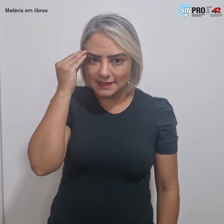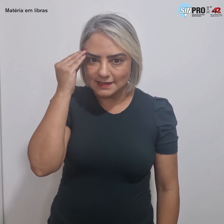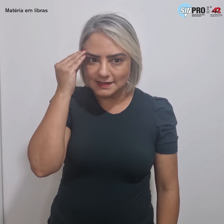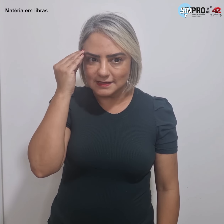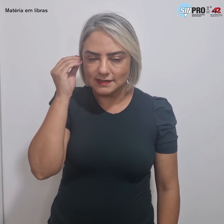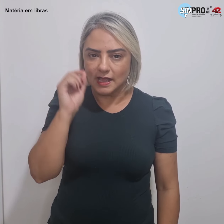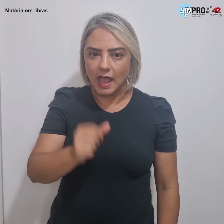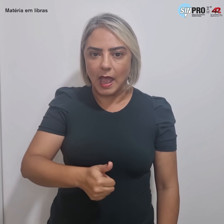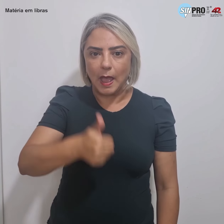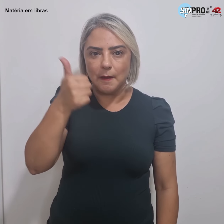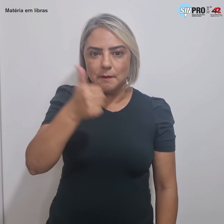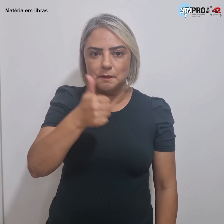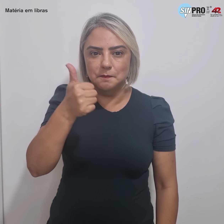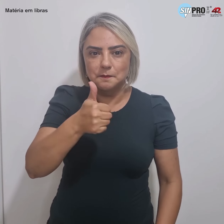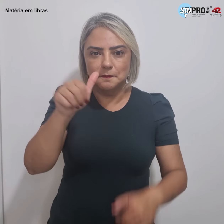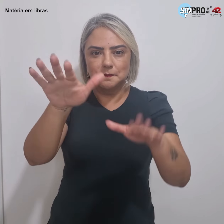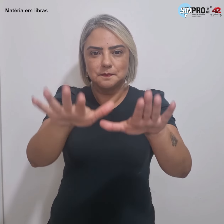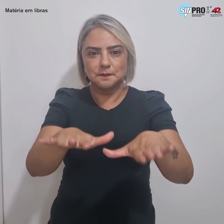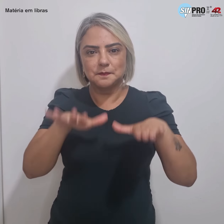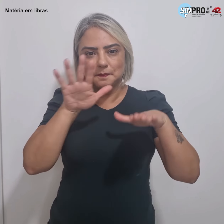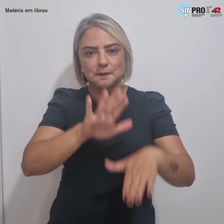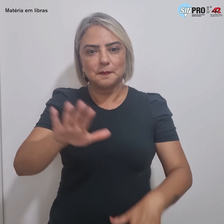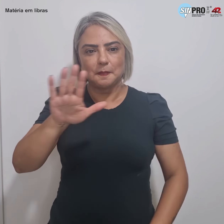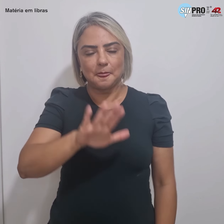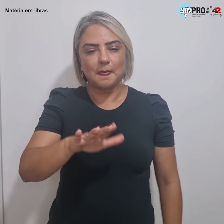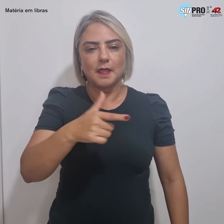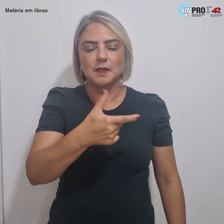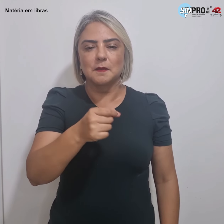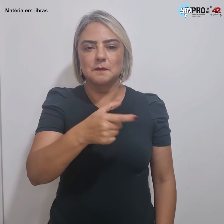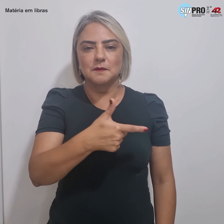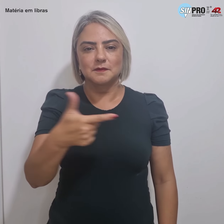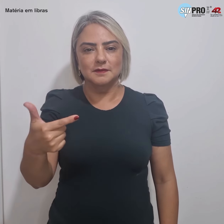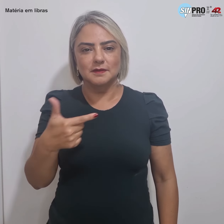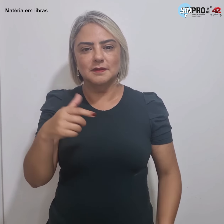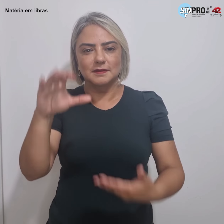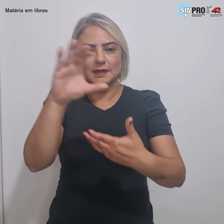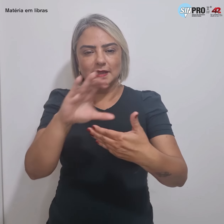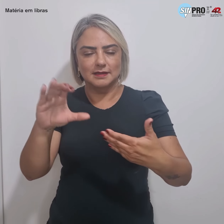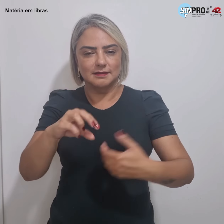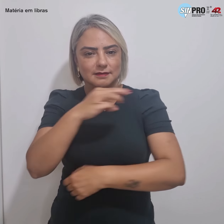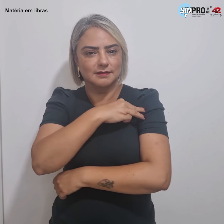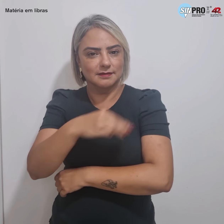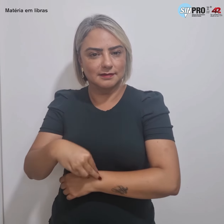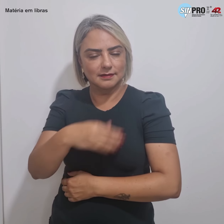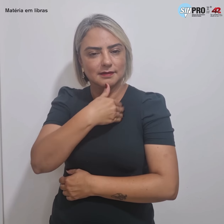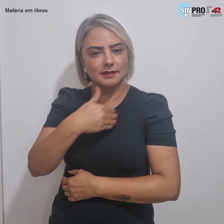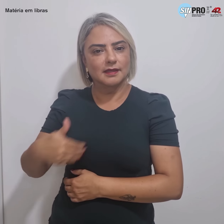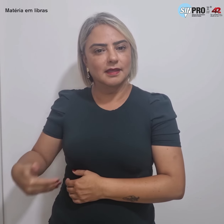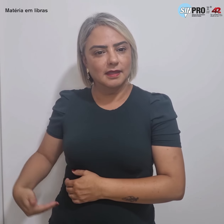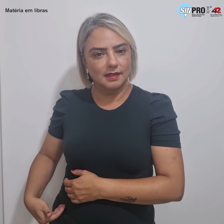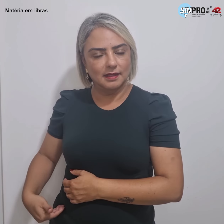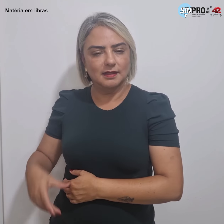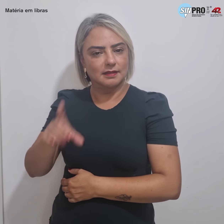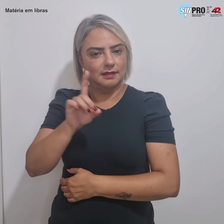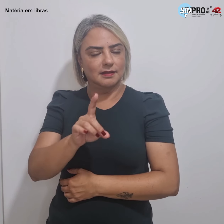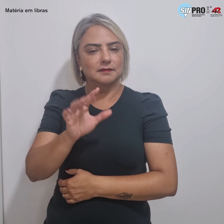primeira Assembleia Geral de 2022 da categoria do Magistério Público do Distrito Federal